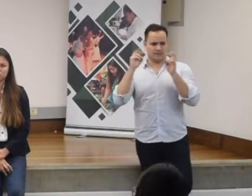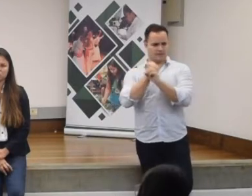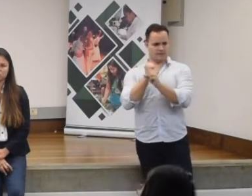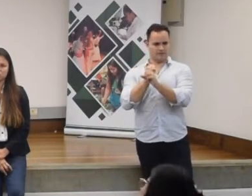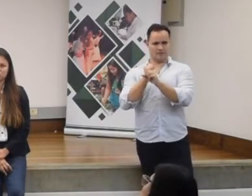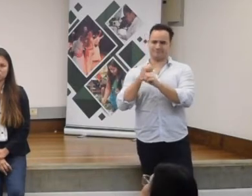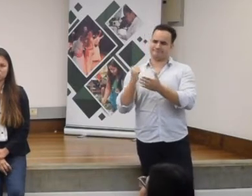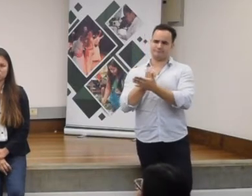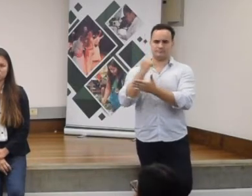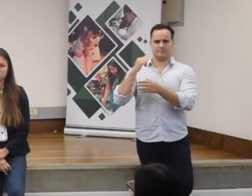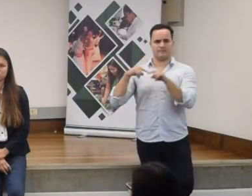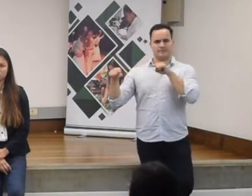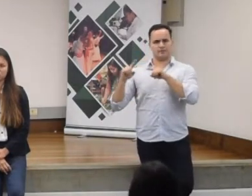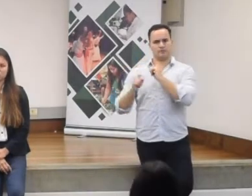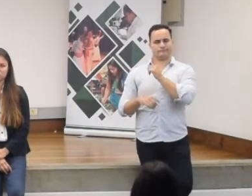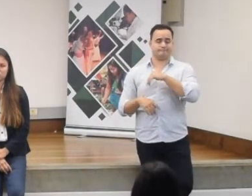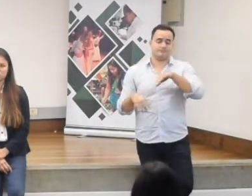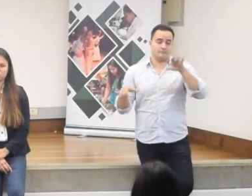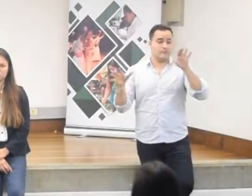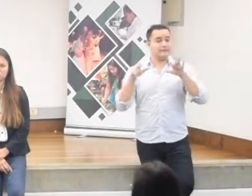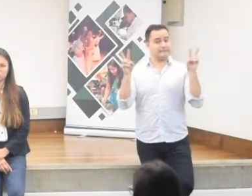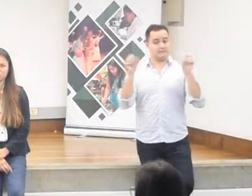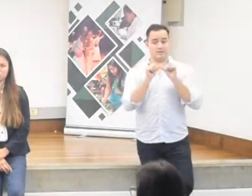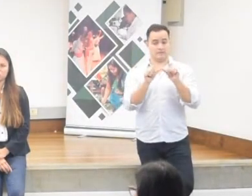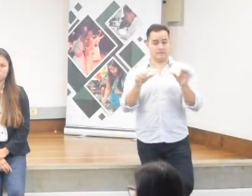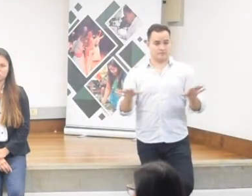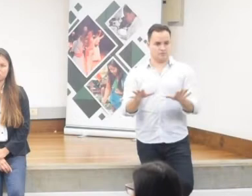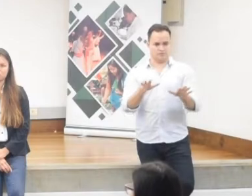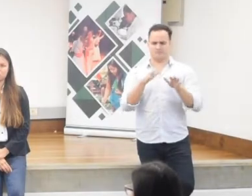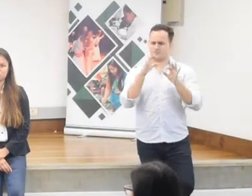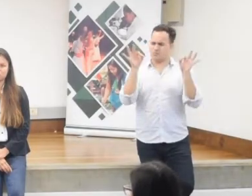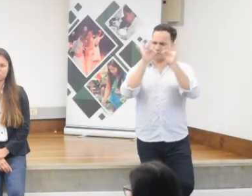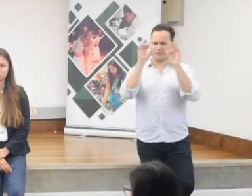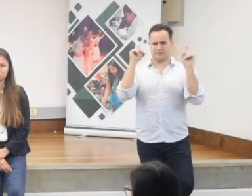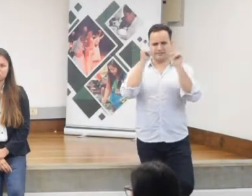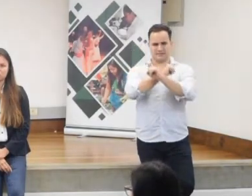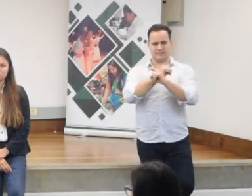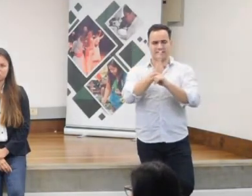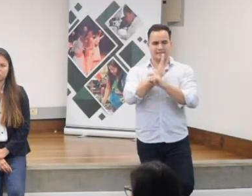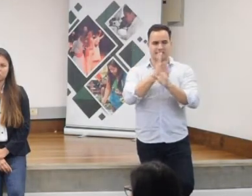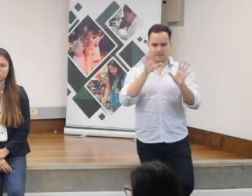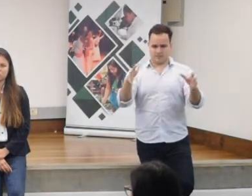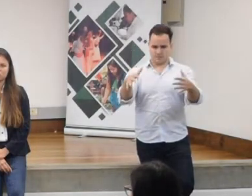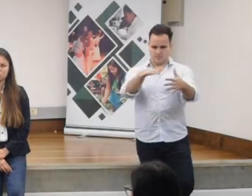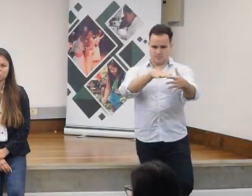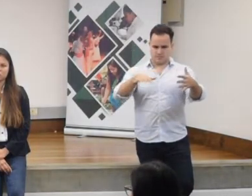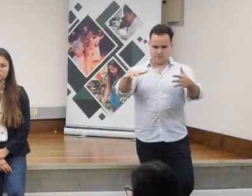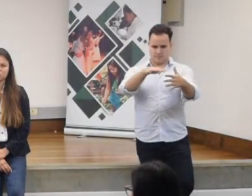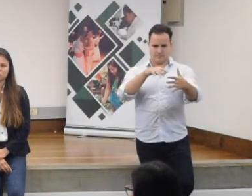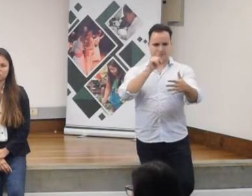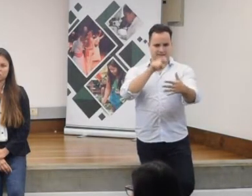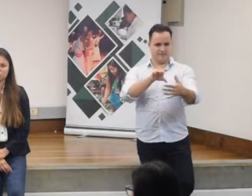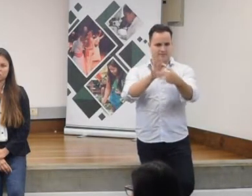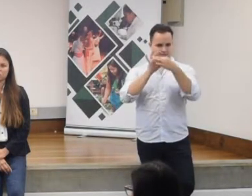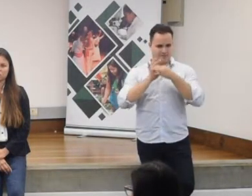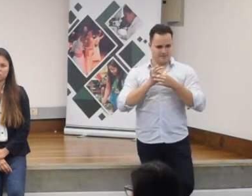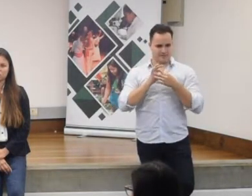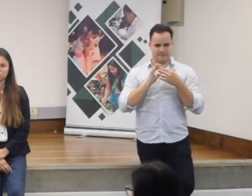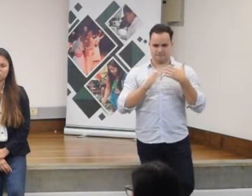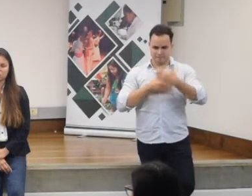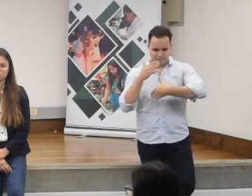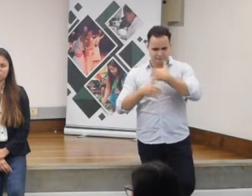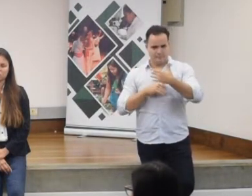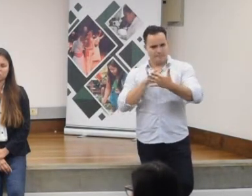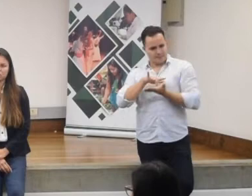creo que también es muy importante todas esas acciones de permanencia, pensarse en el colectivo como un actor y actriz de esa acción específica.